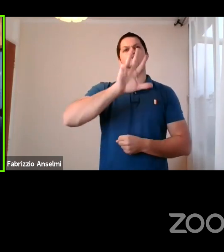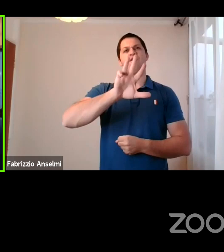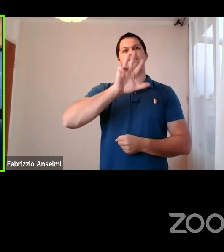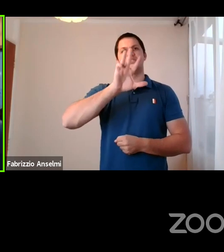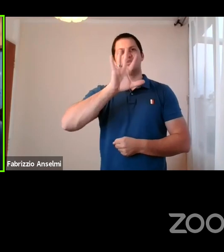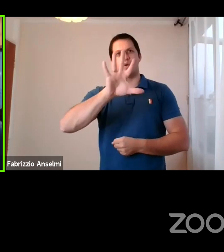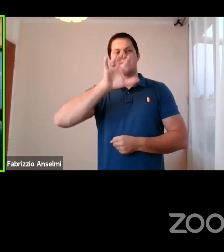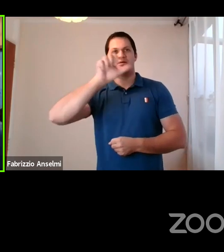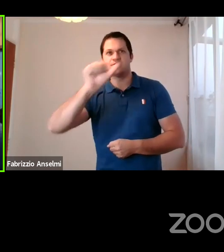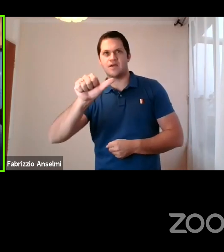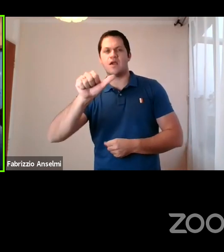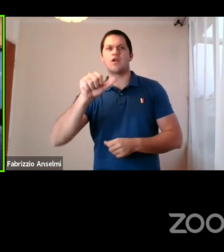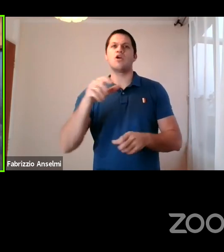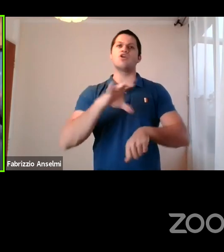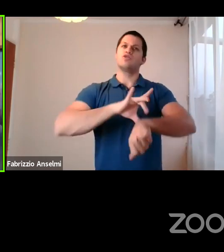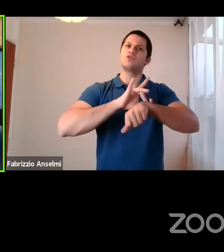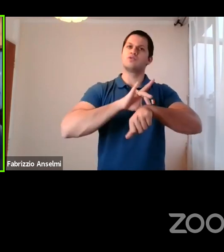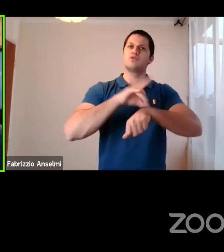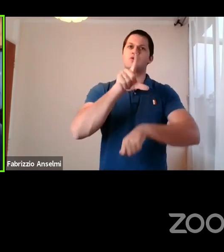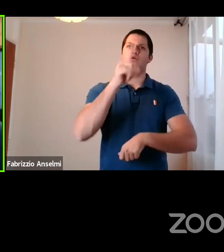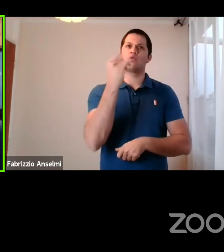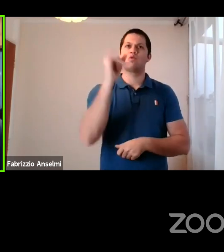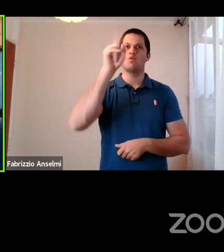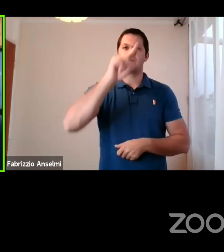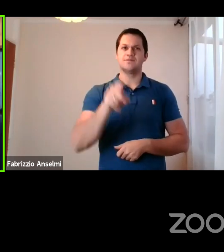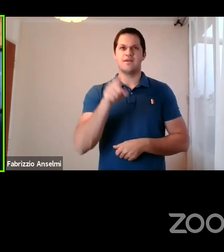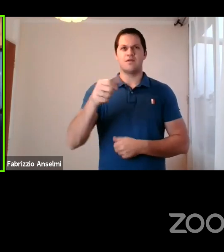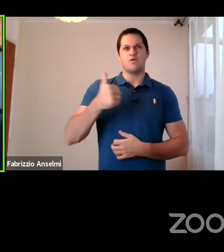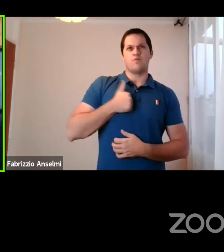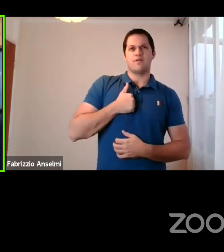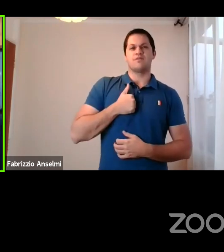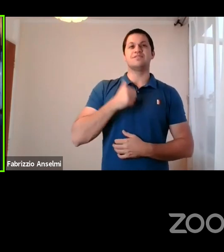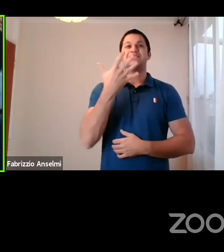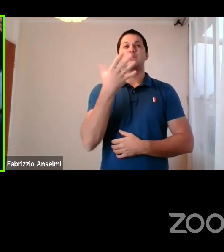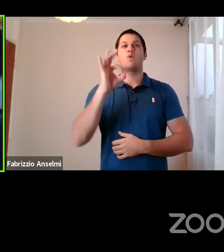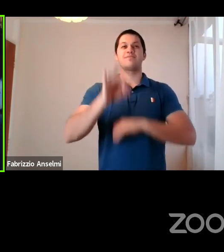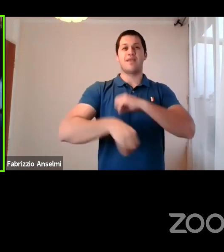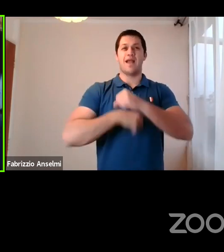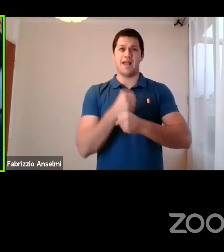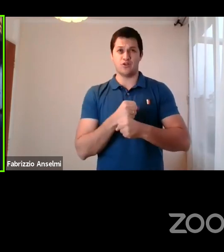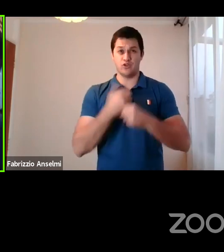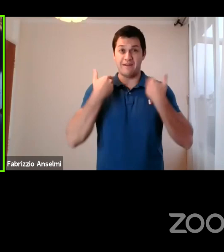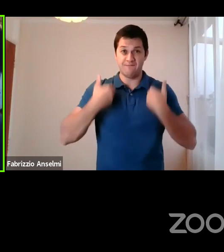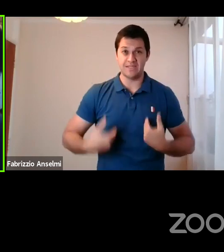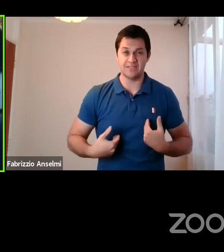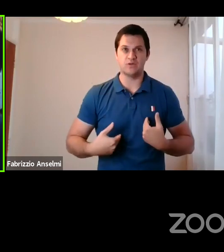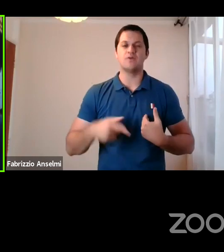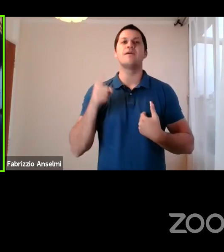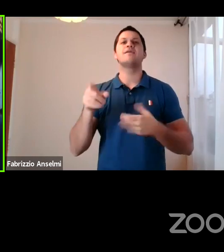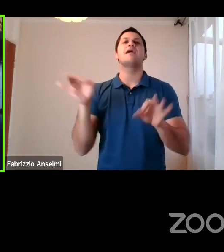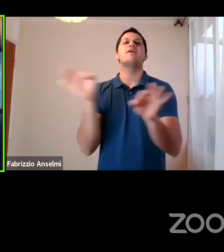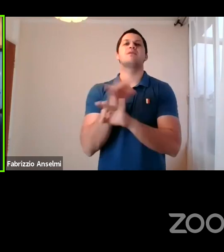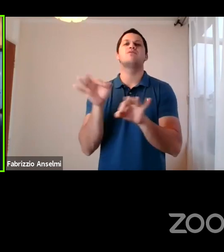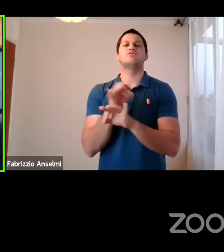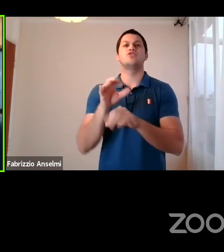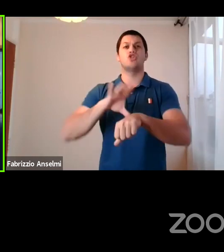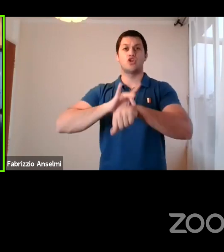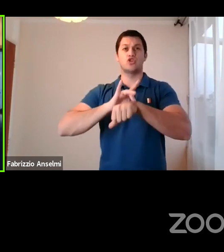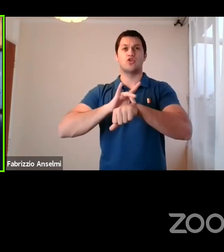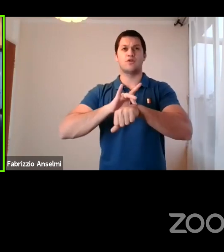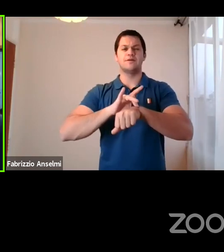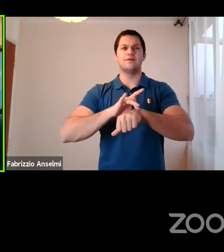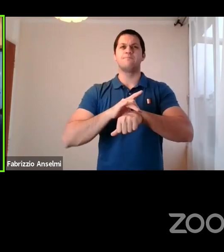Vizquert, cuando se cumplieron los 50 años del físico. Y ahí el doctor Vizquert hace una memoria